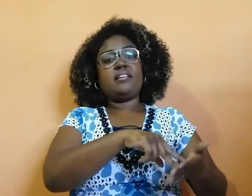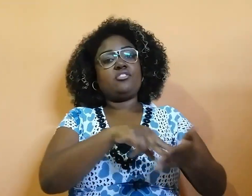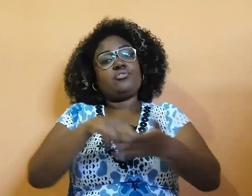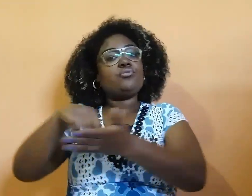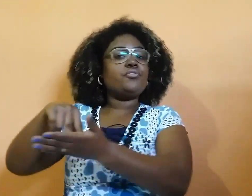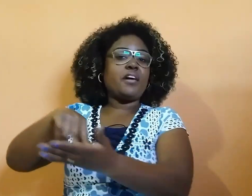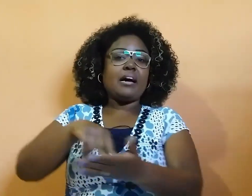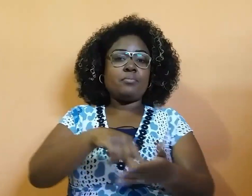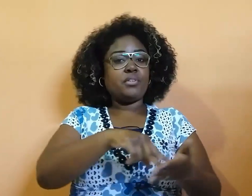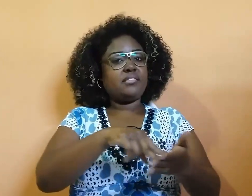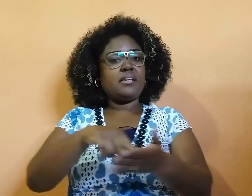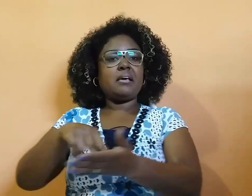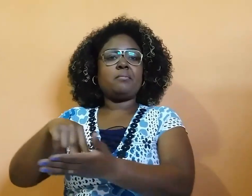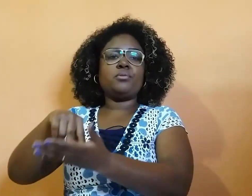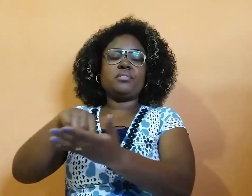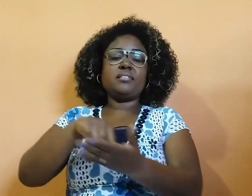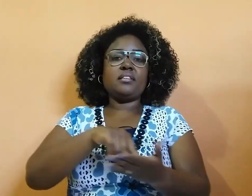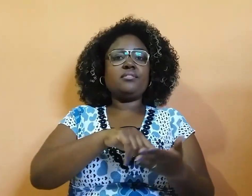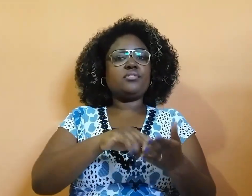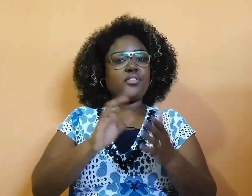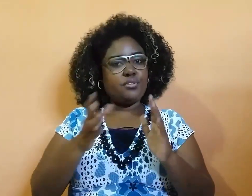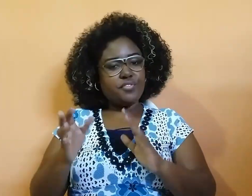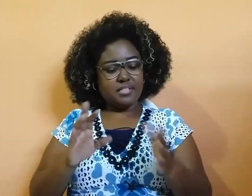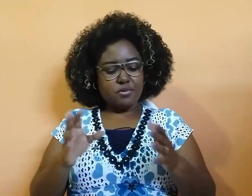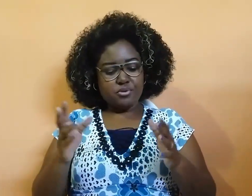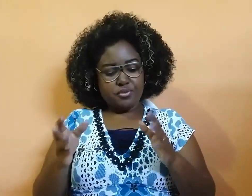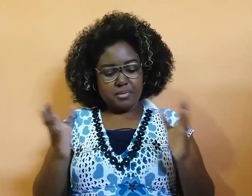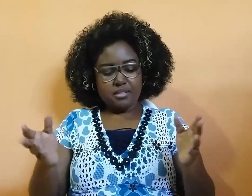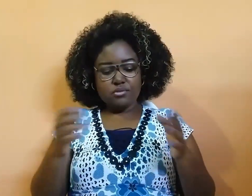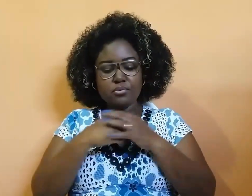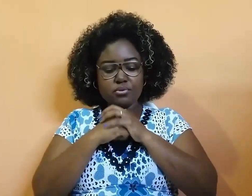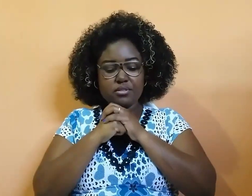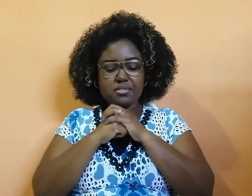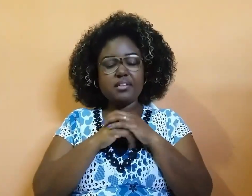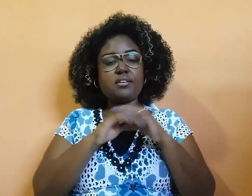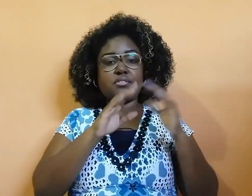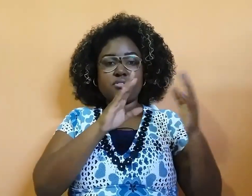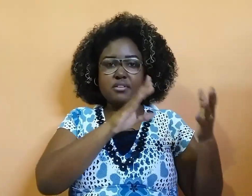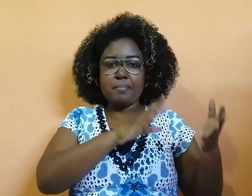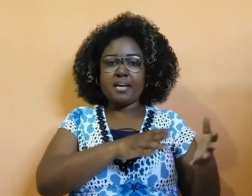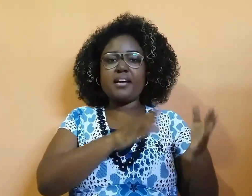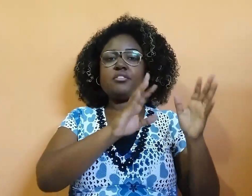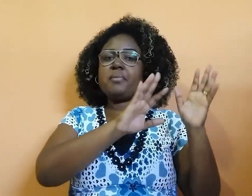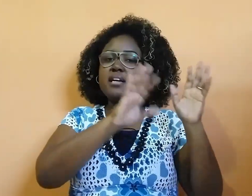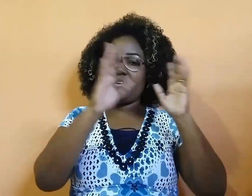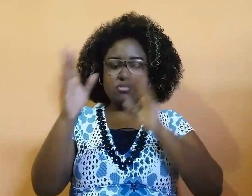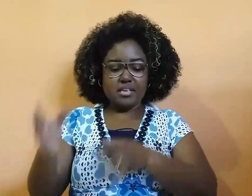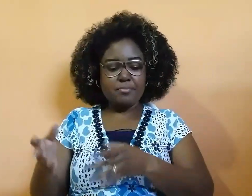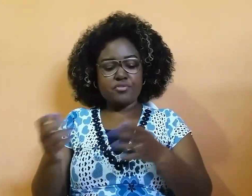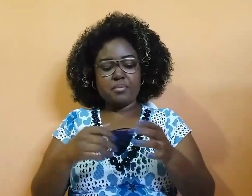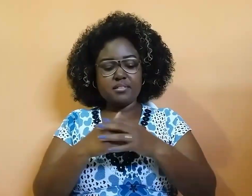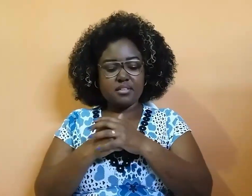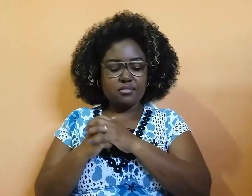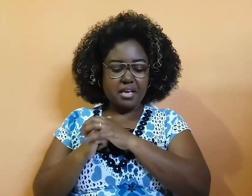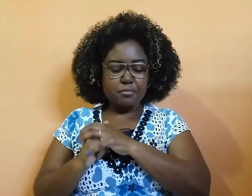ideia de surfar então se eu fizer um movimento mudou se nossos não é parado paradas que movimentando é